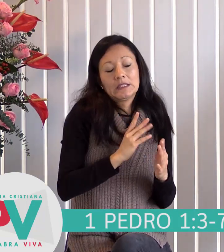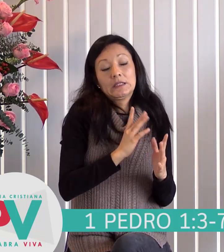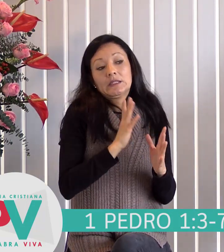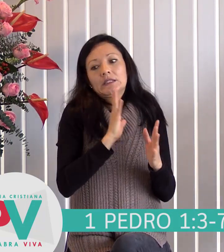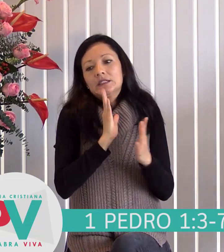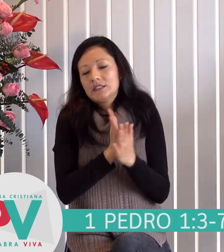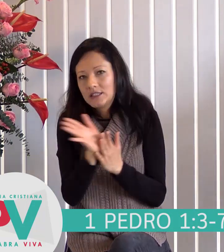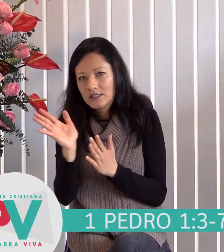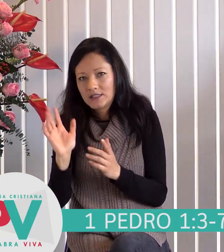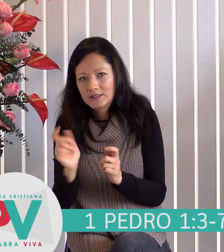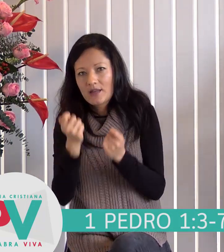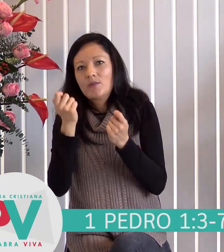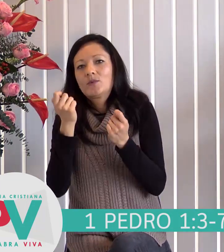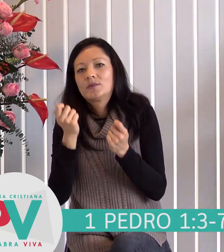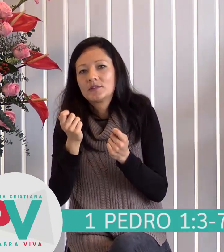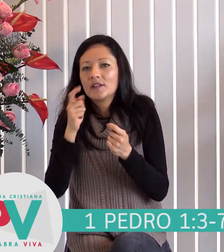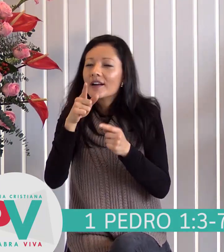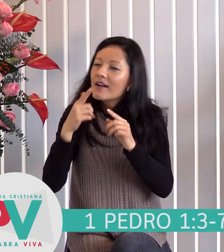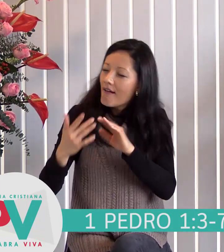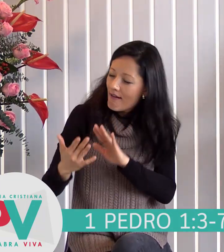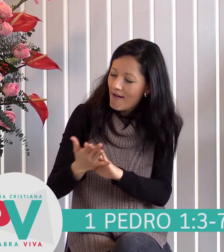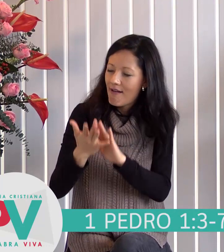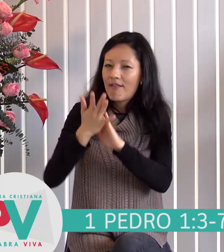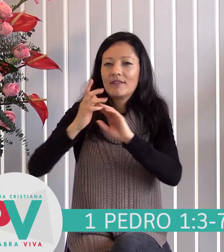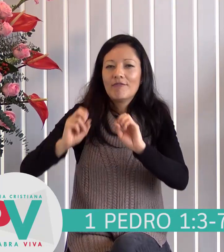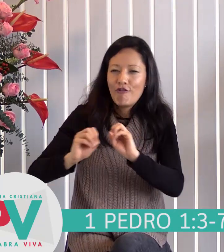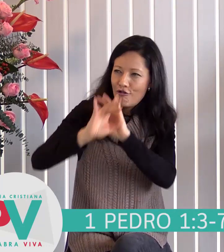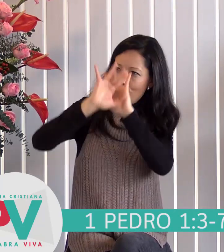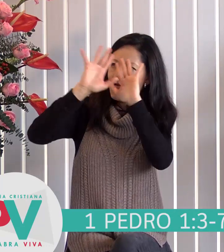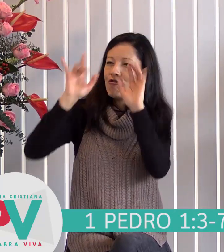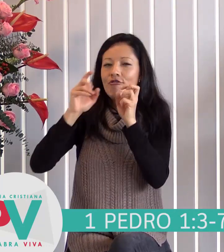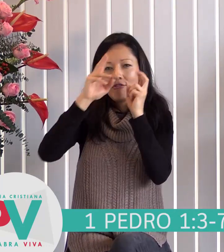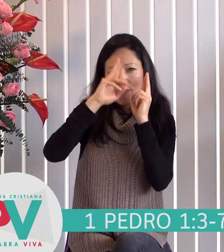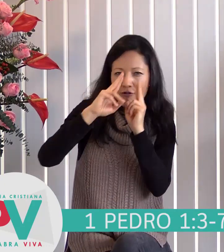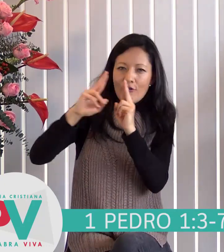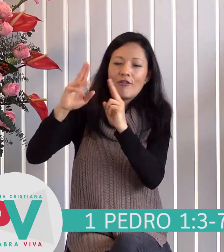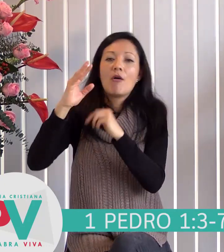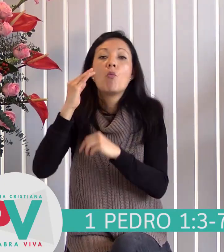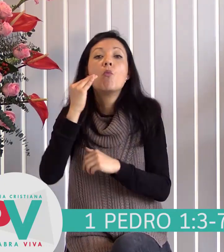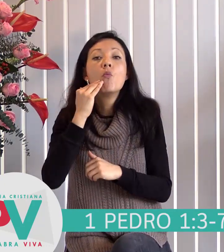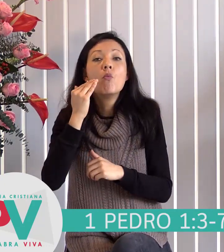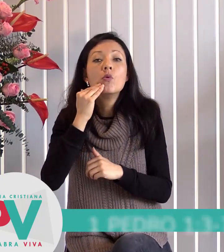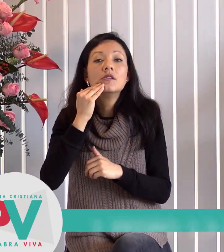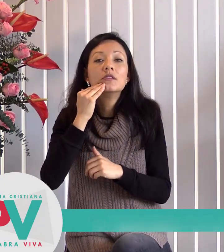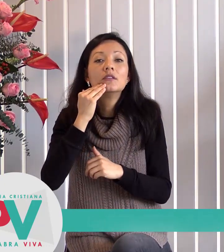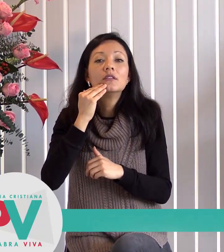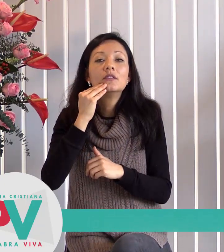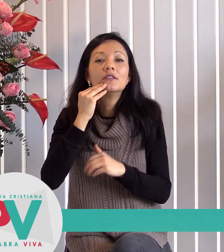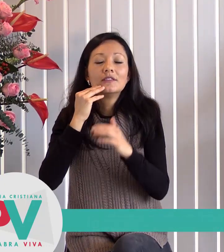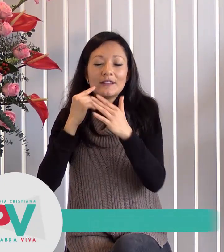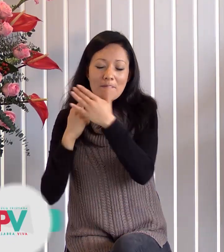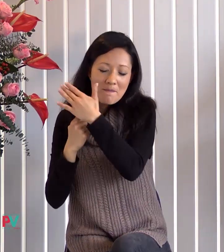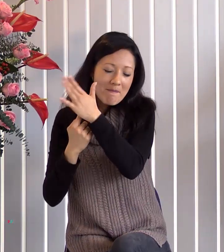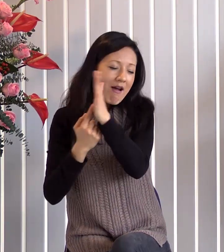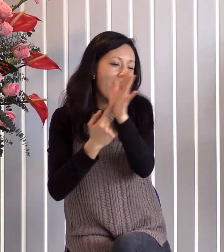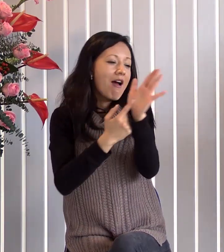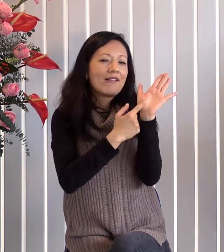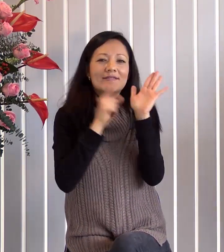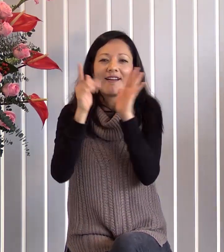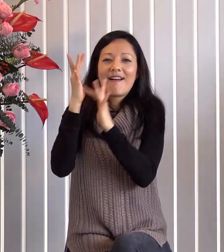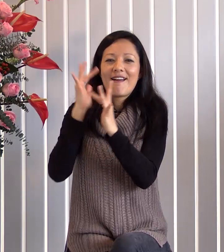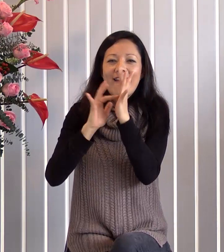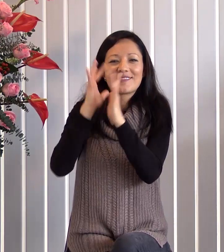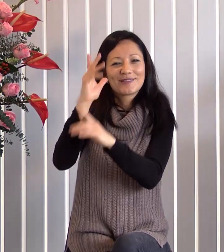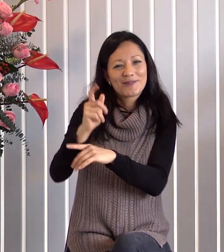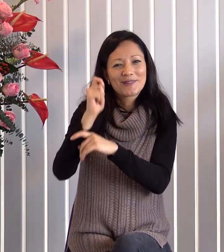Dice, sea ya en alabanza, gloria y honra cuando sea manifestada a Jesucristo. Es